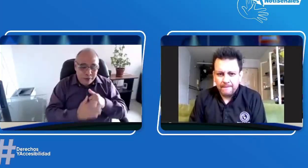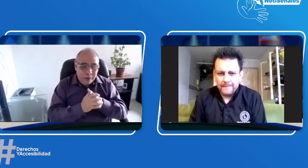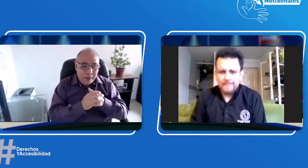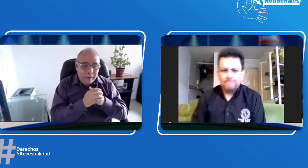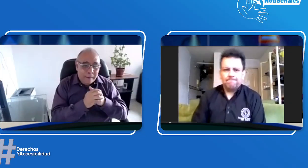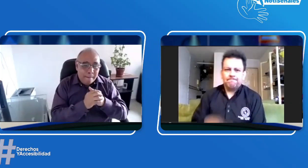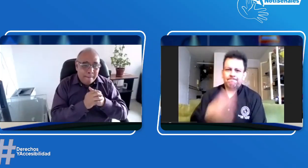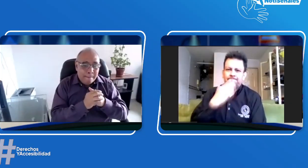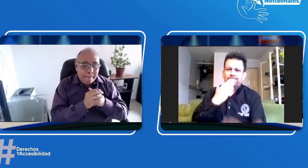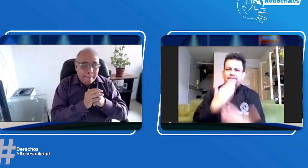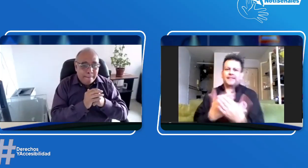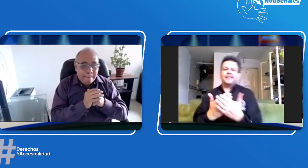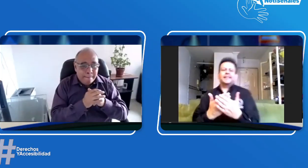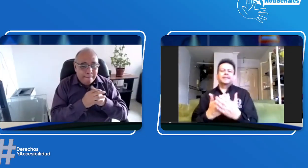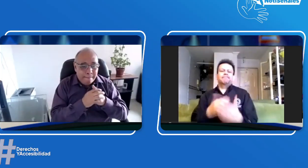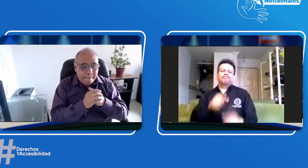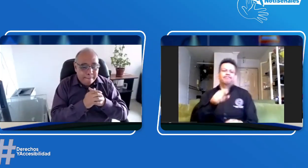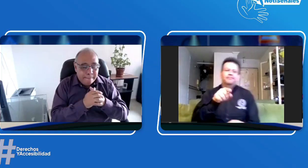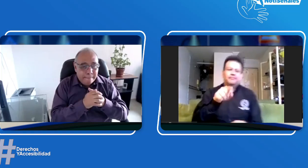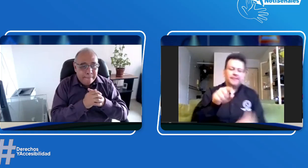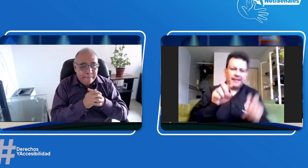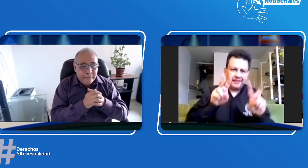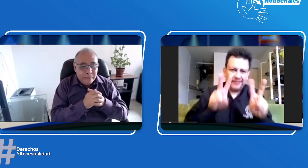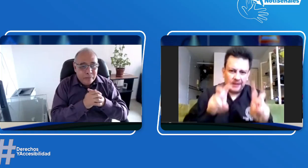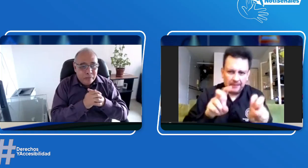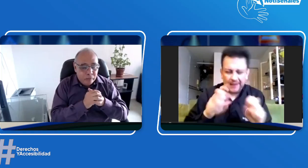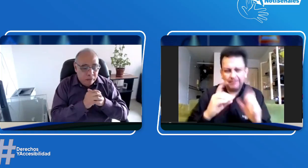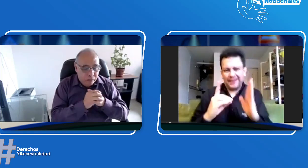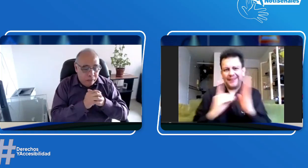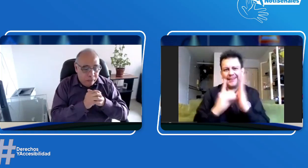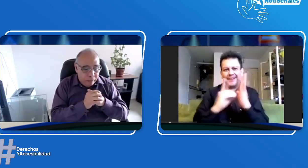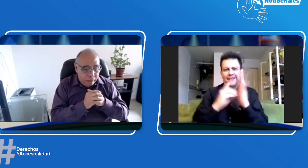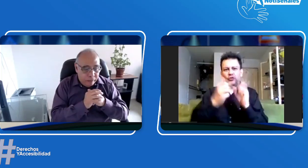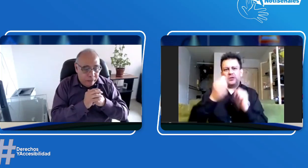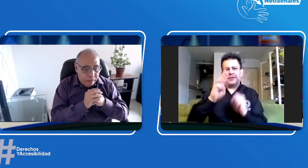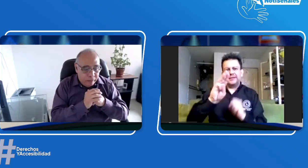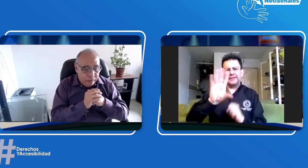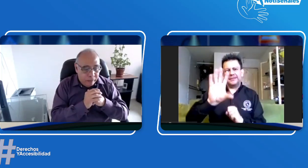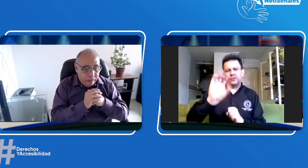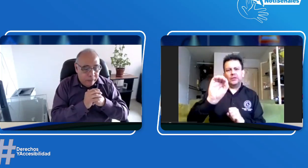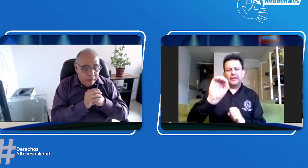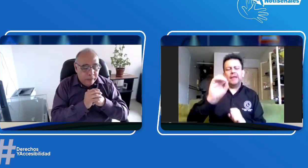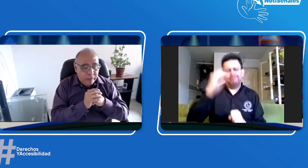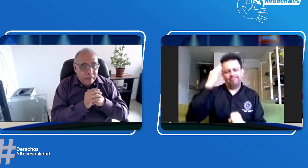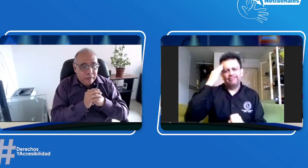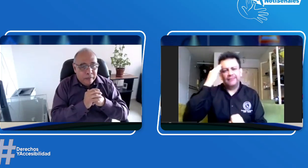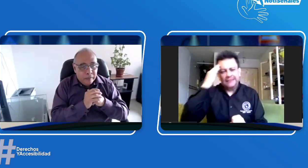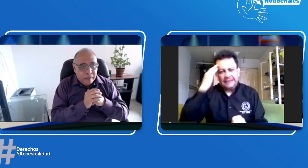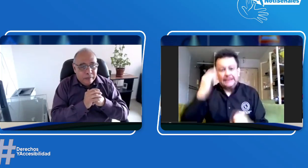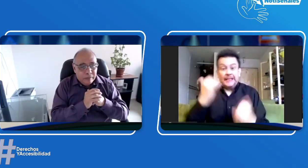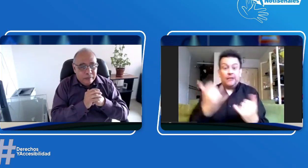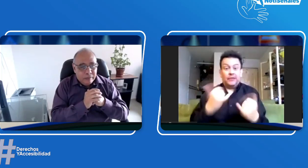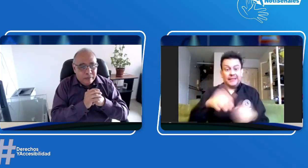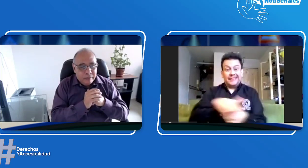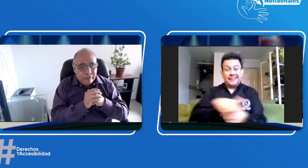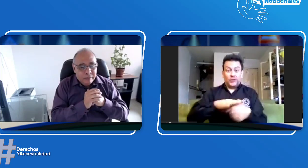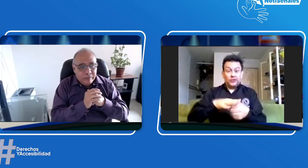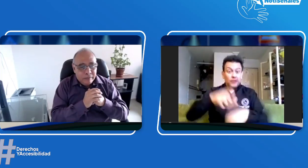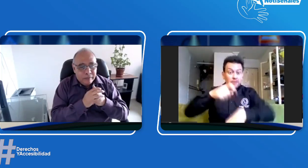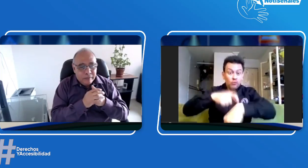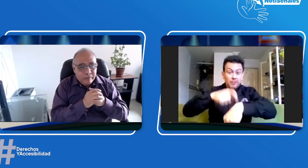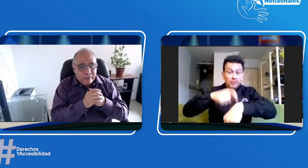son nuestros líderes. Voy inicialmente con Juan Carlos, que tiene su opinión. Bueno, muchas gracias. Claro que sí, con relación a este decreto,